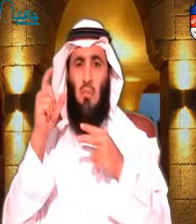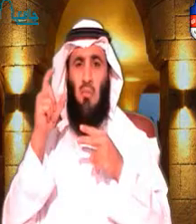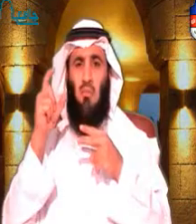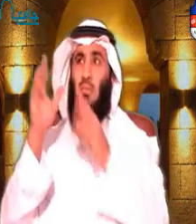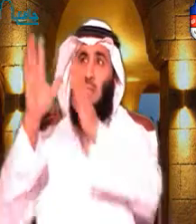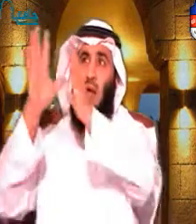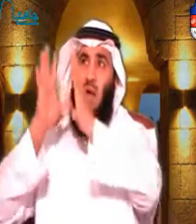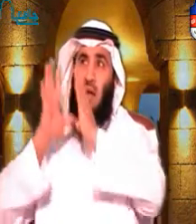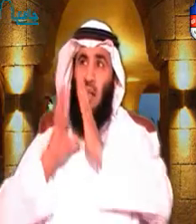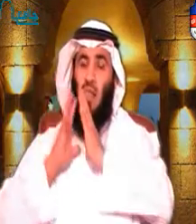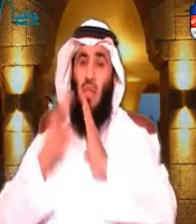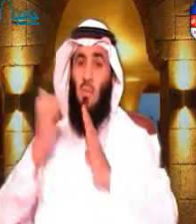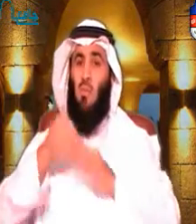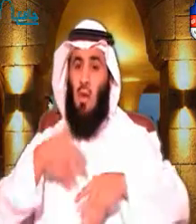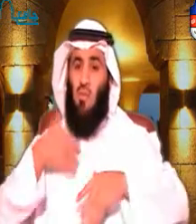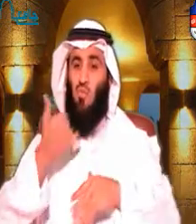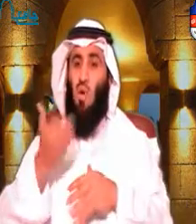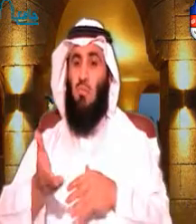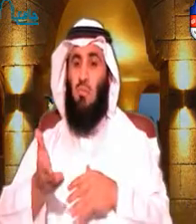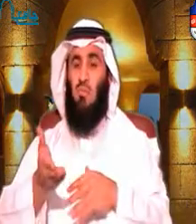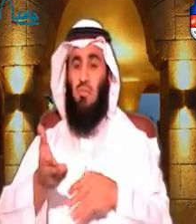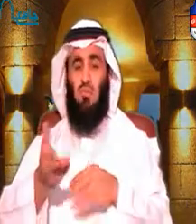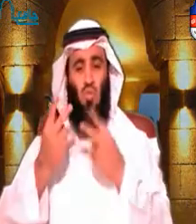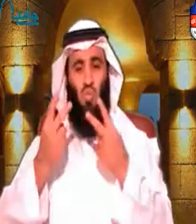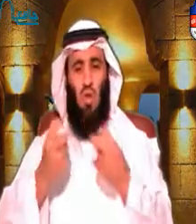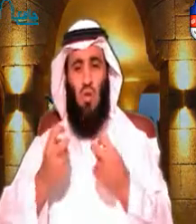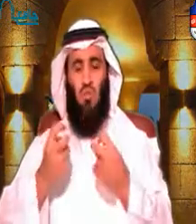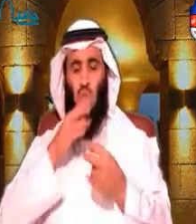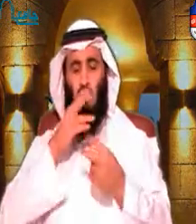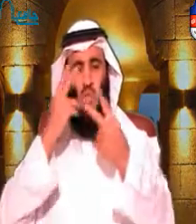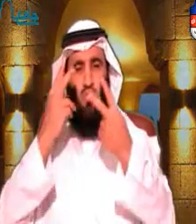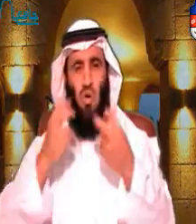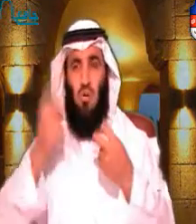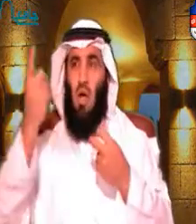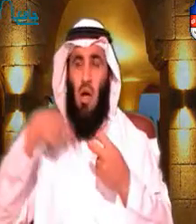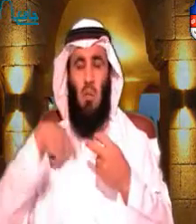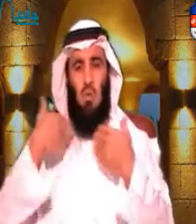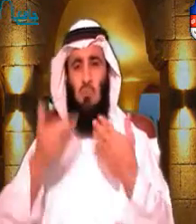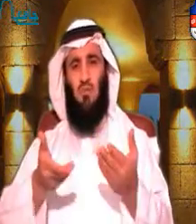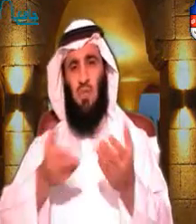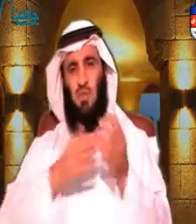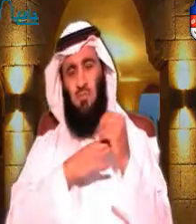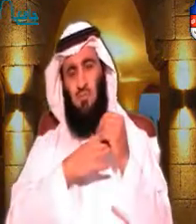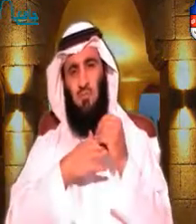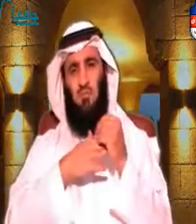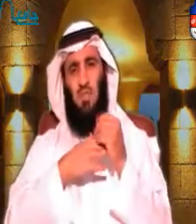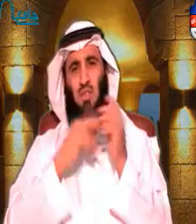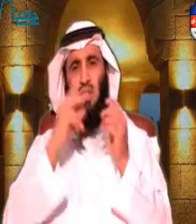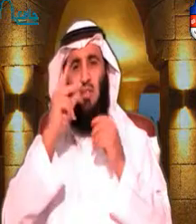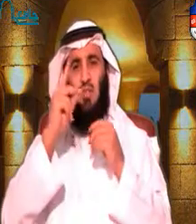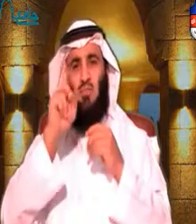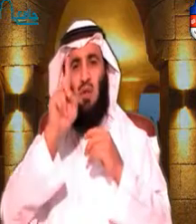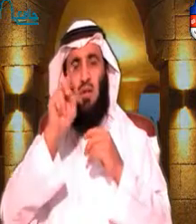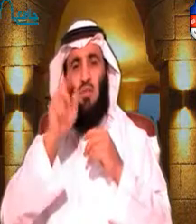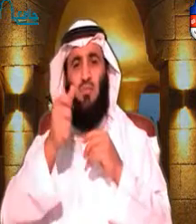ربه سبحانه وتعالى، لكن ما أمرنا بذلك. وقد روى الطبراني بسنده عن عطاء